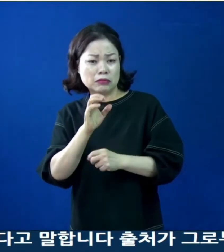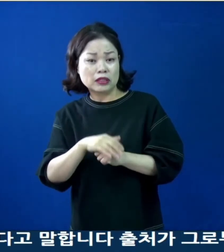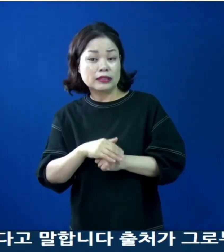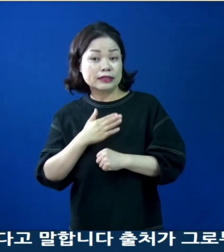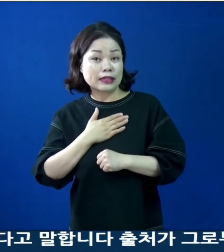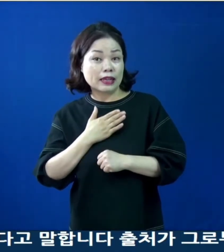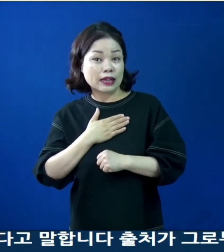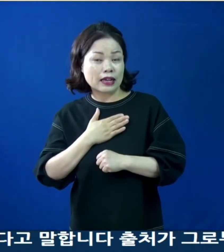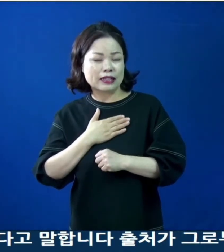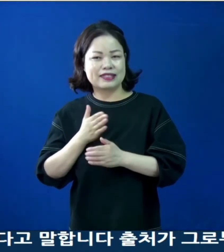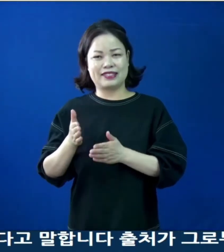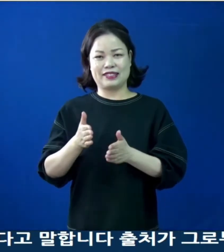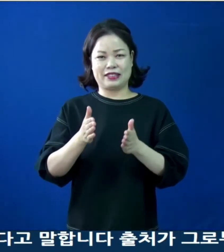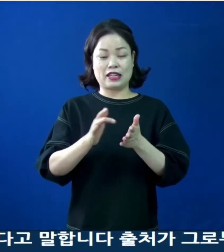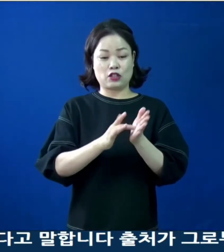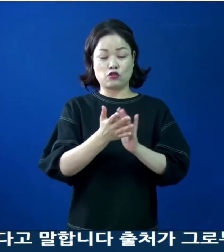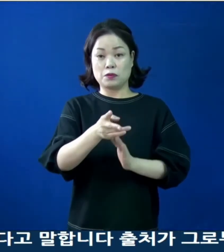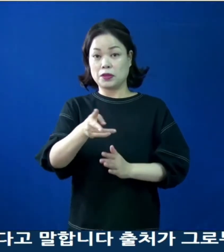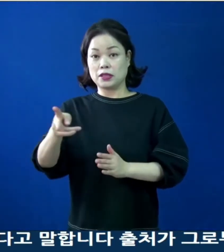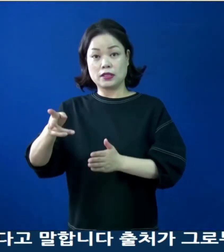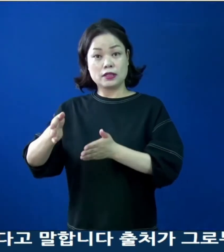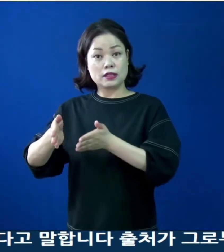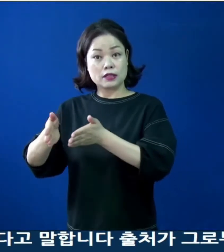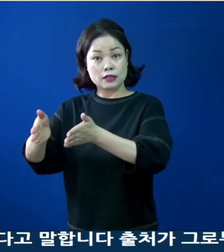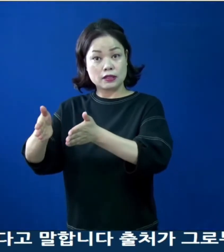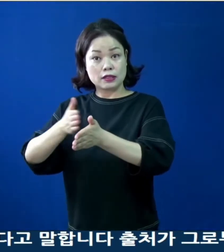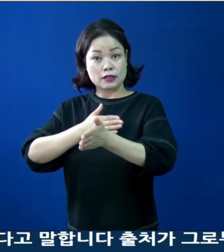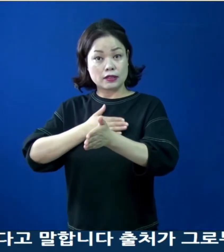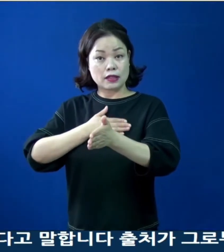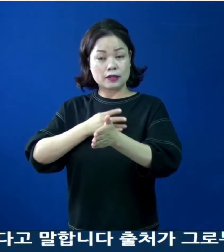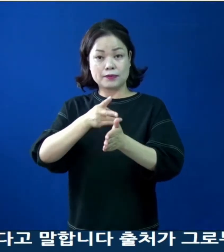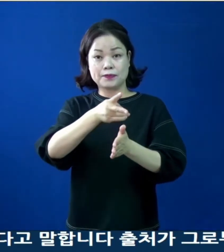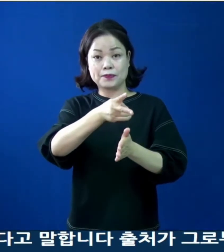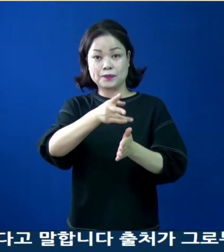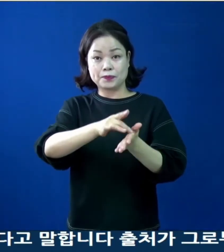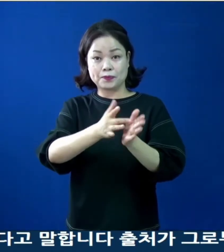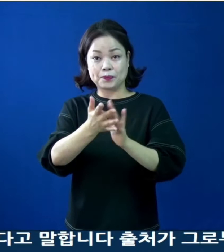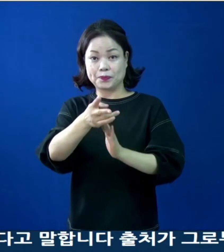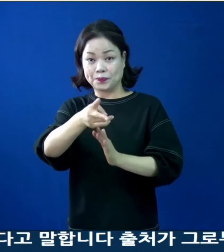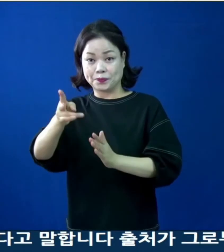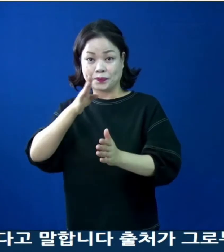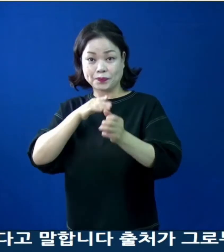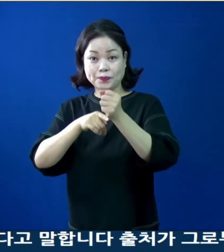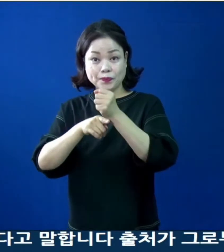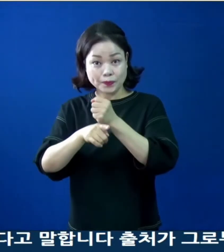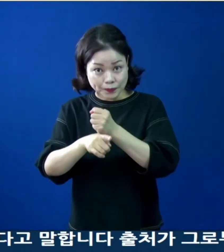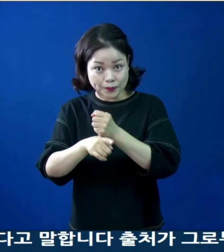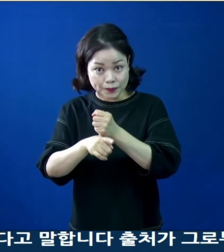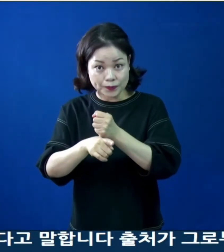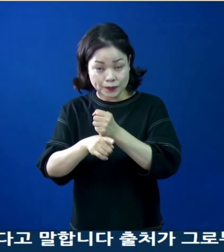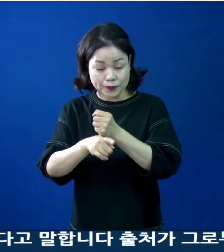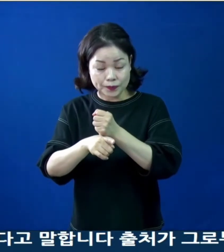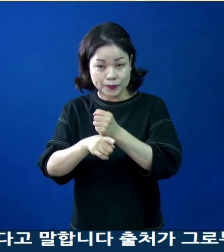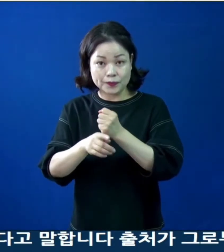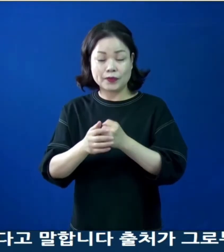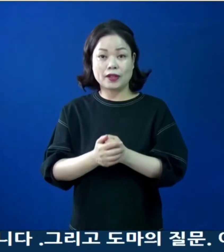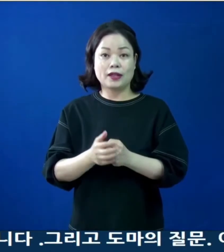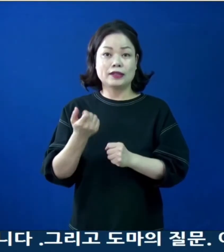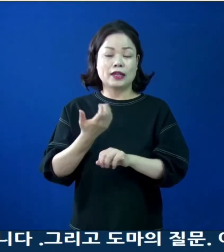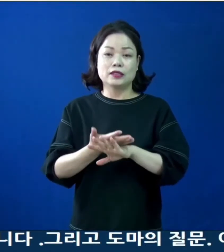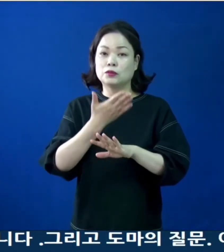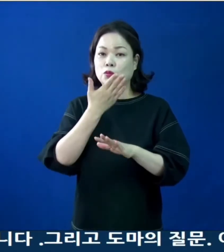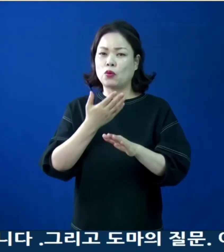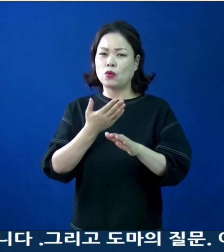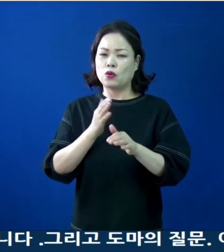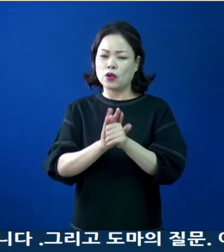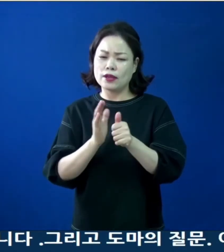내가 길이다. 내가 진리다. 그러니 그는 또 다른 보혜사